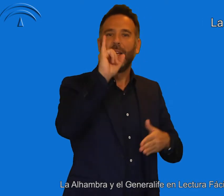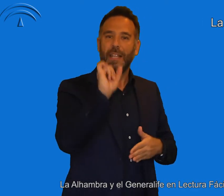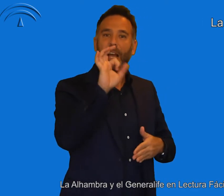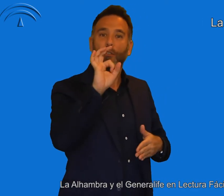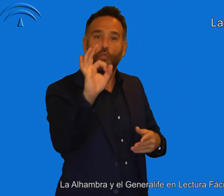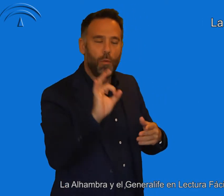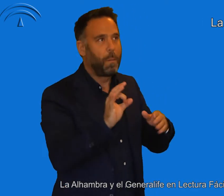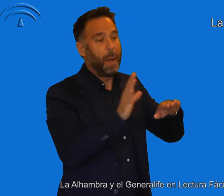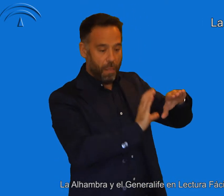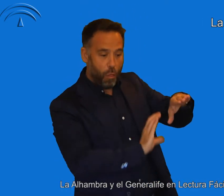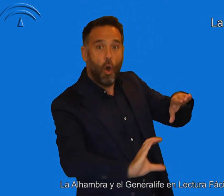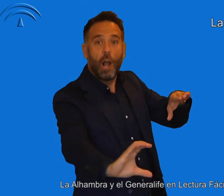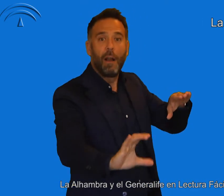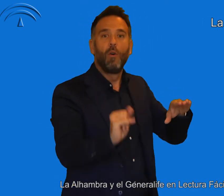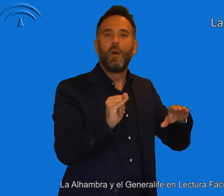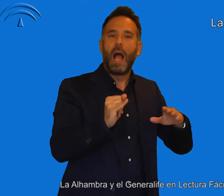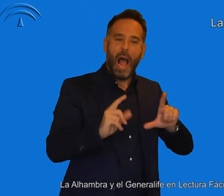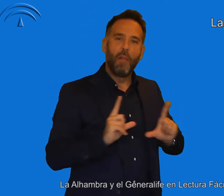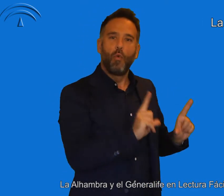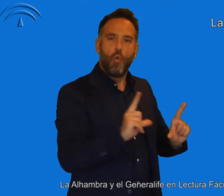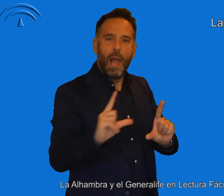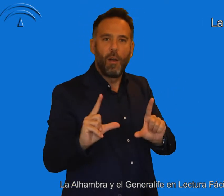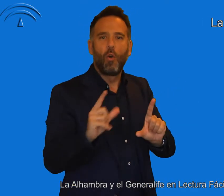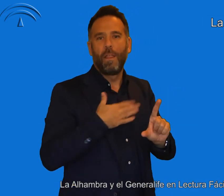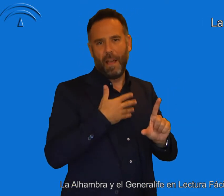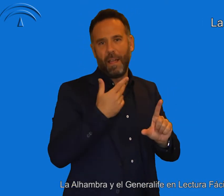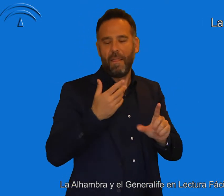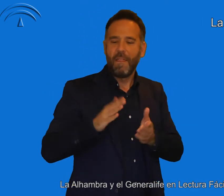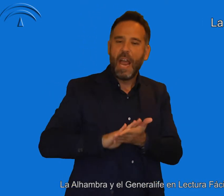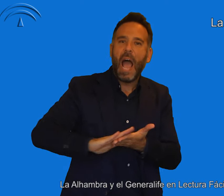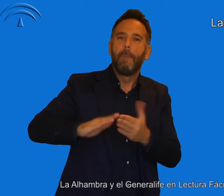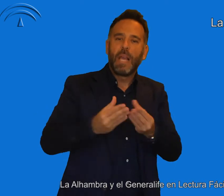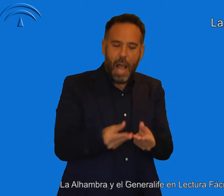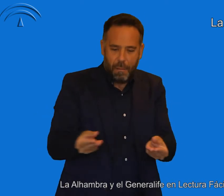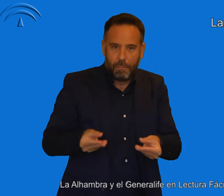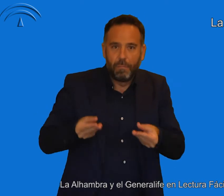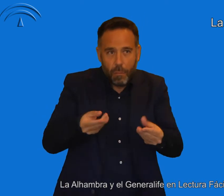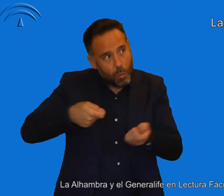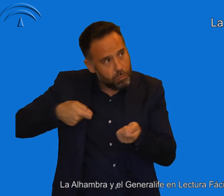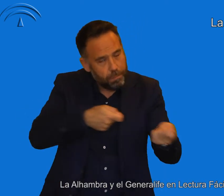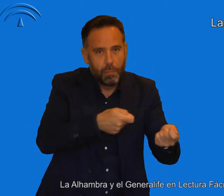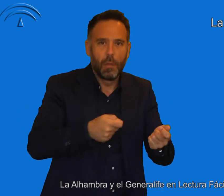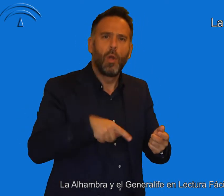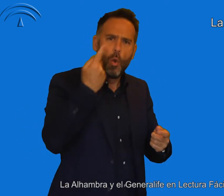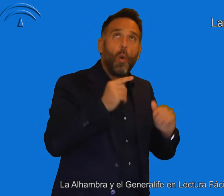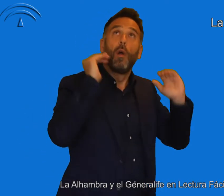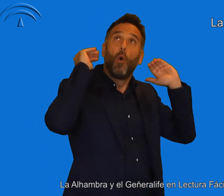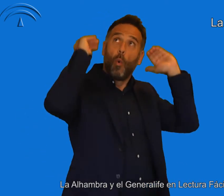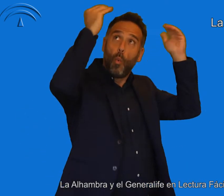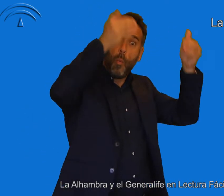Cubrían las paredes con yeserías y los zócalos con azulejos y alicatado de cerámica. Adornaban los techos con